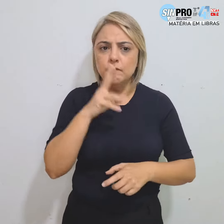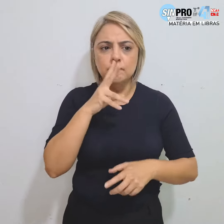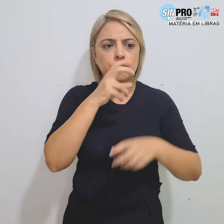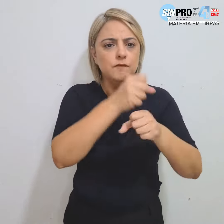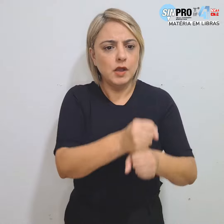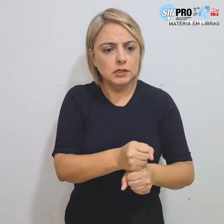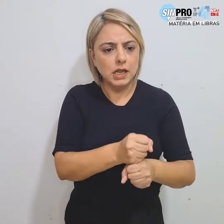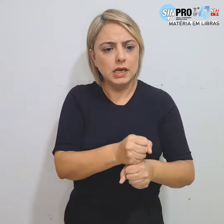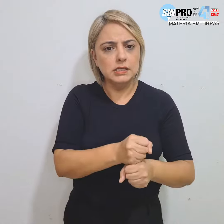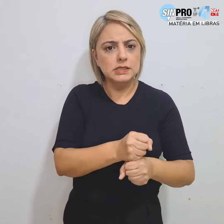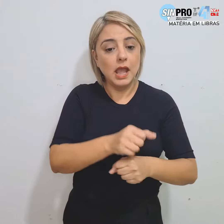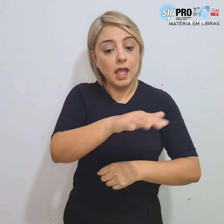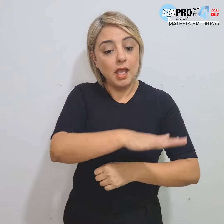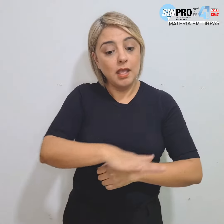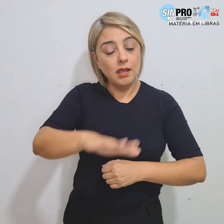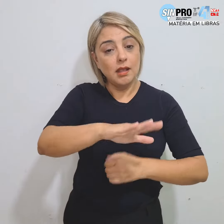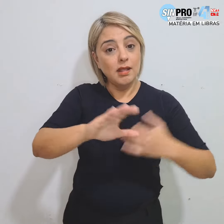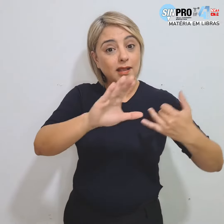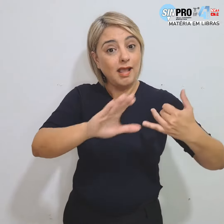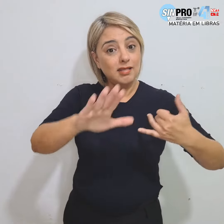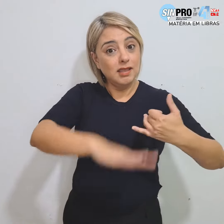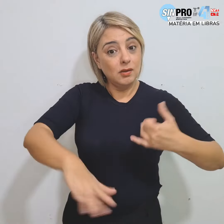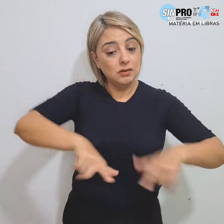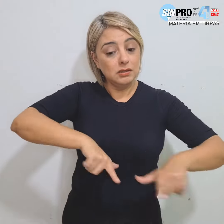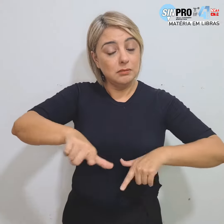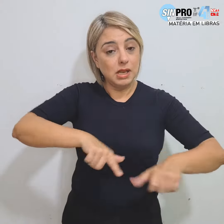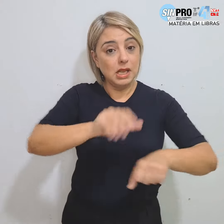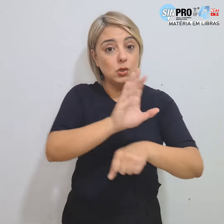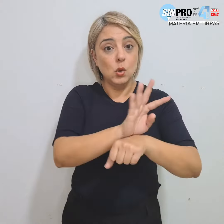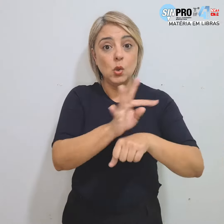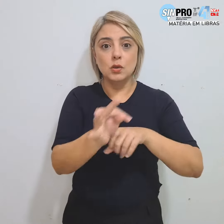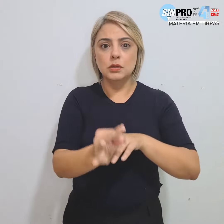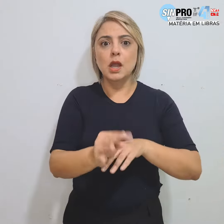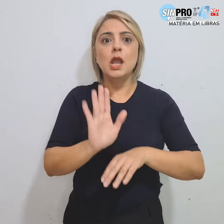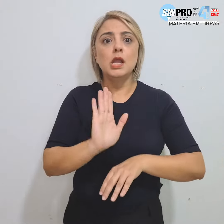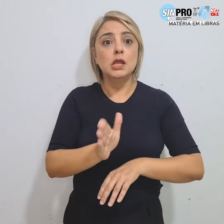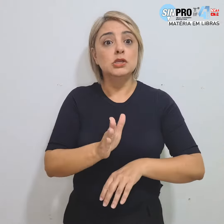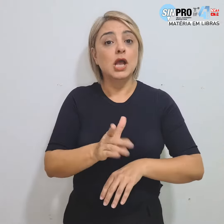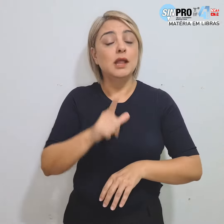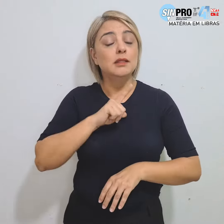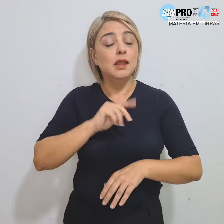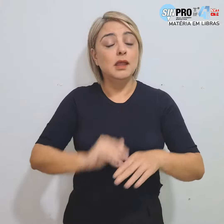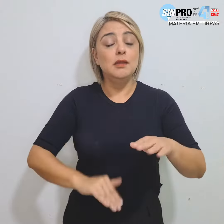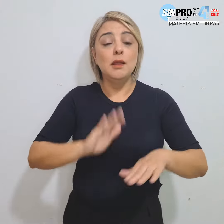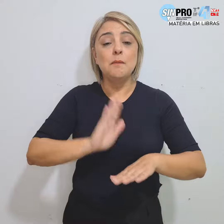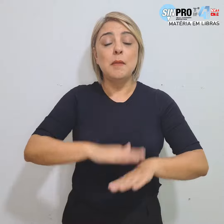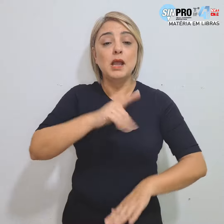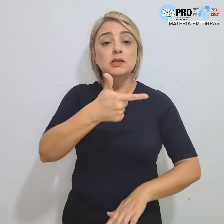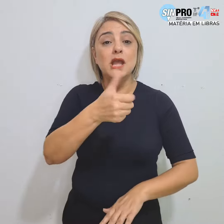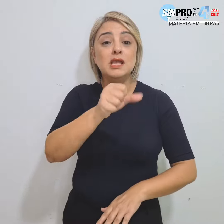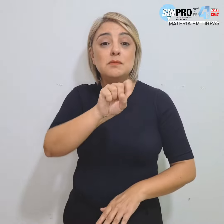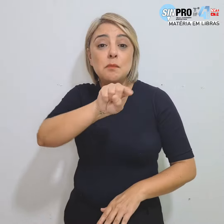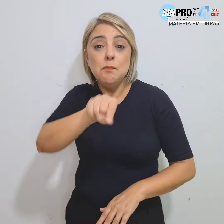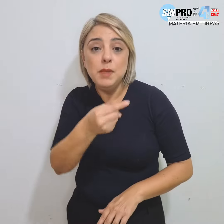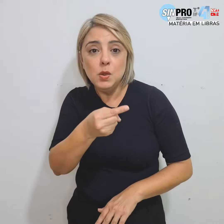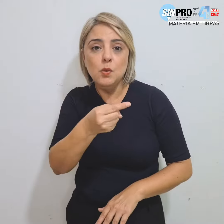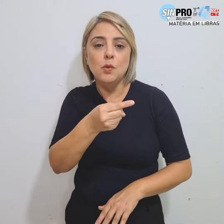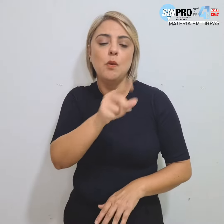segmento da categoria que já ultrapassa os 10 mil professores para